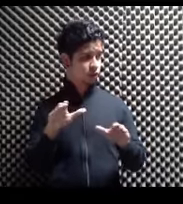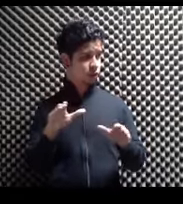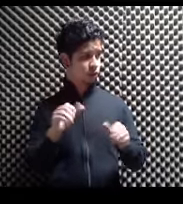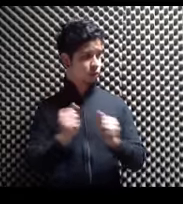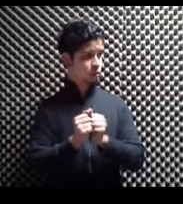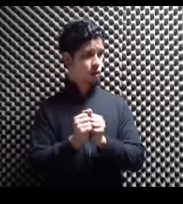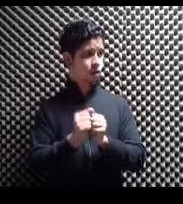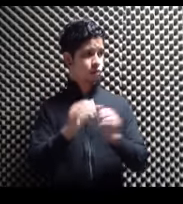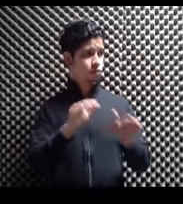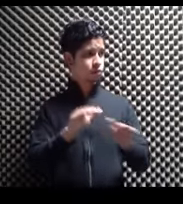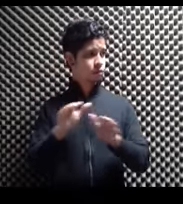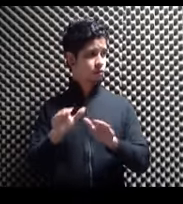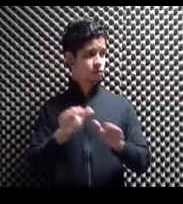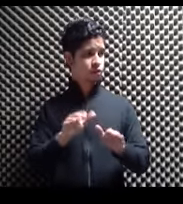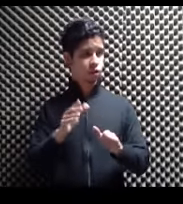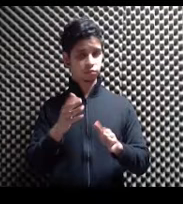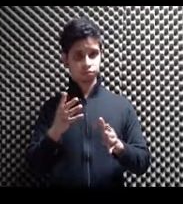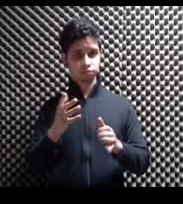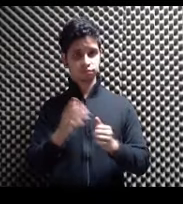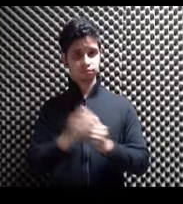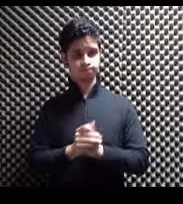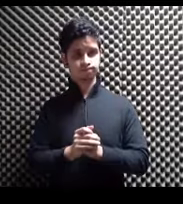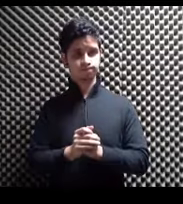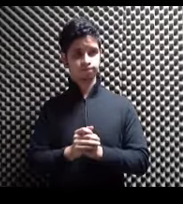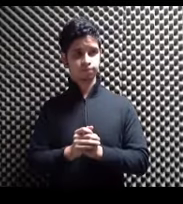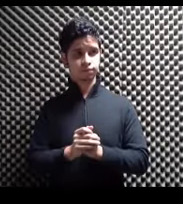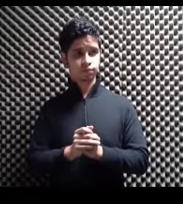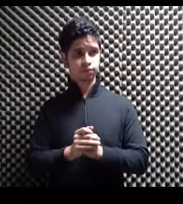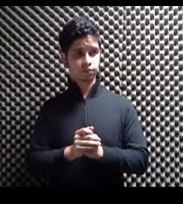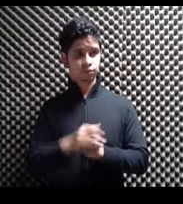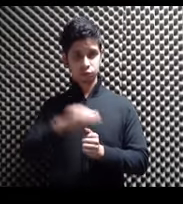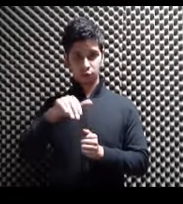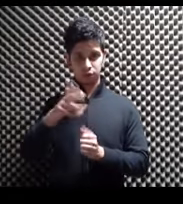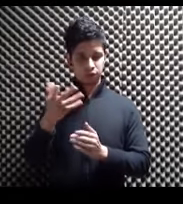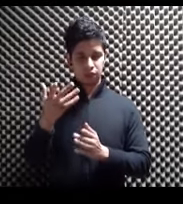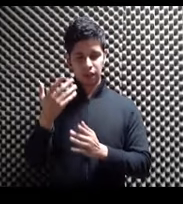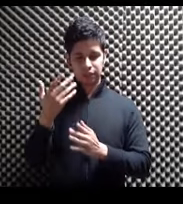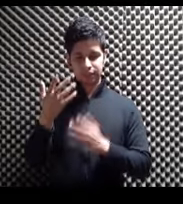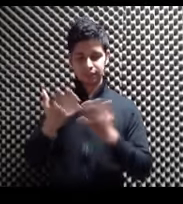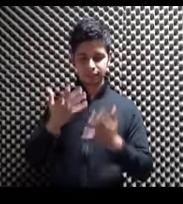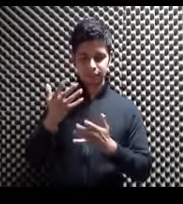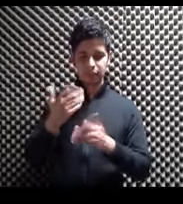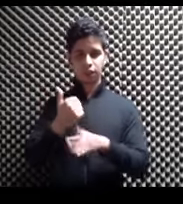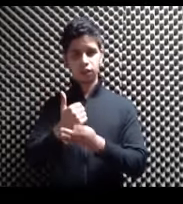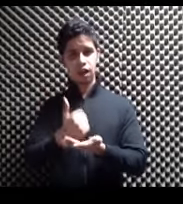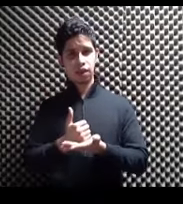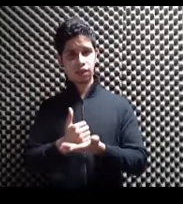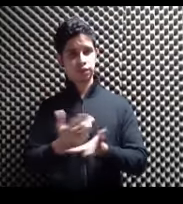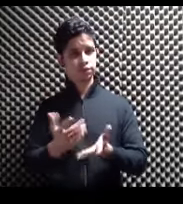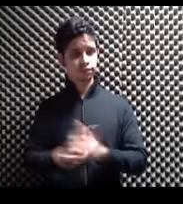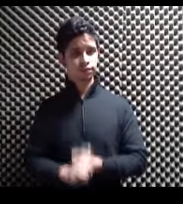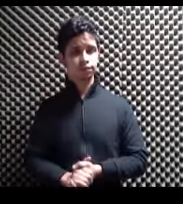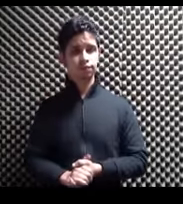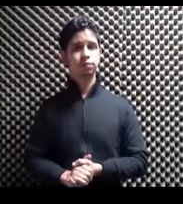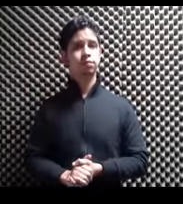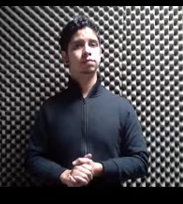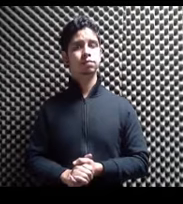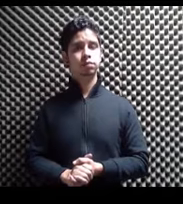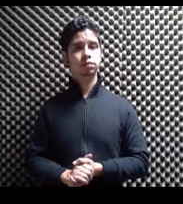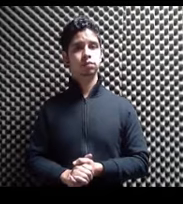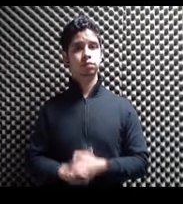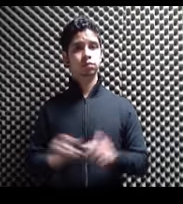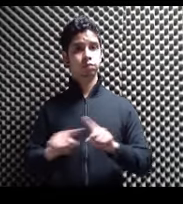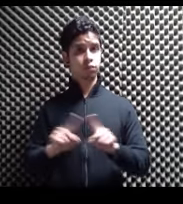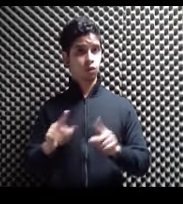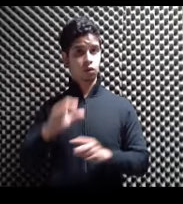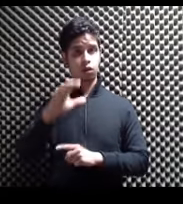Okay. Todo está en rehabilitación. Sí, pero casi que fue un caballo que nos impactó tanto que